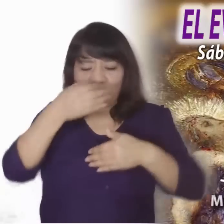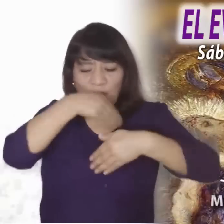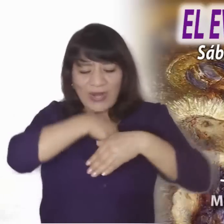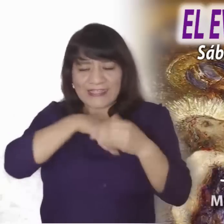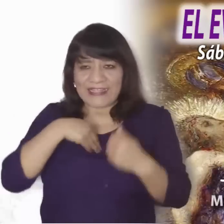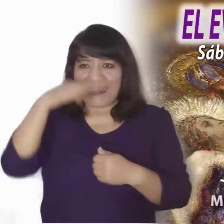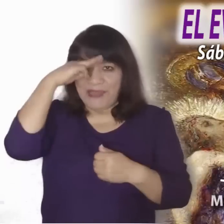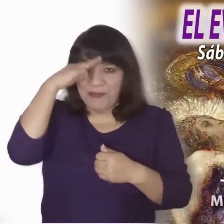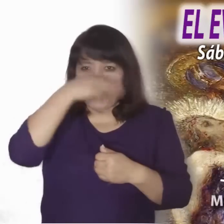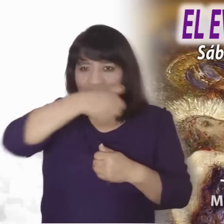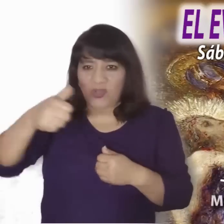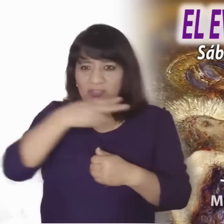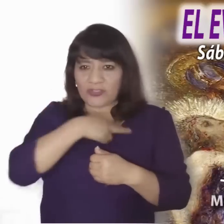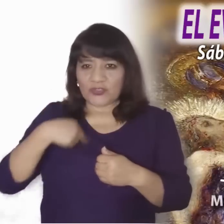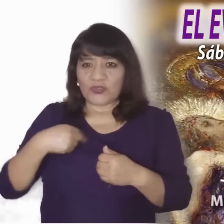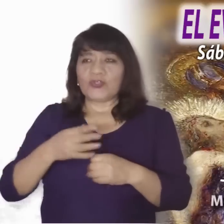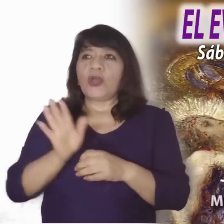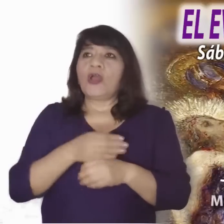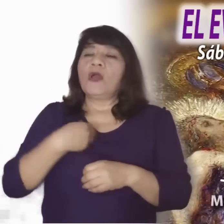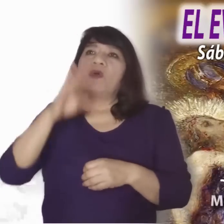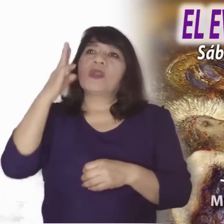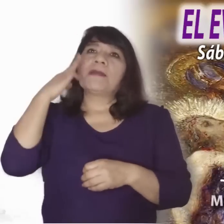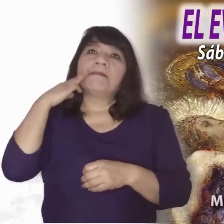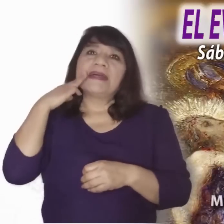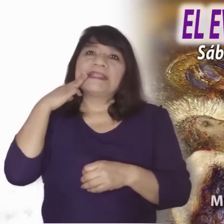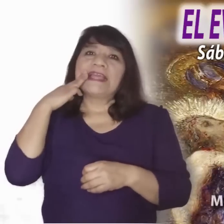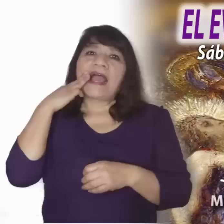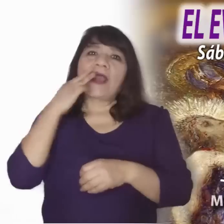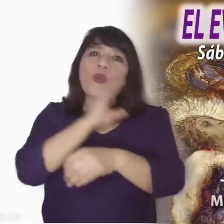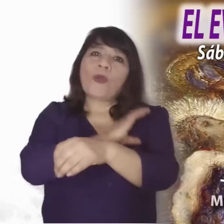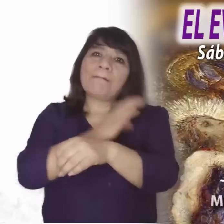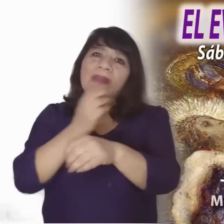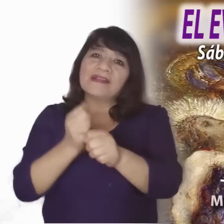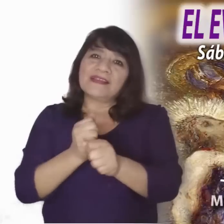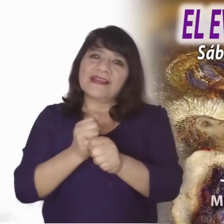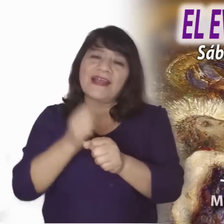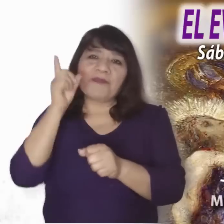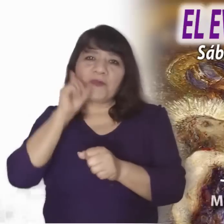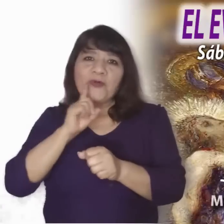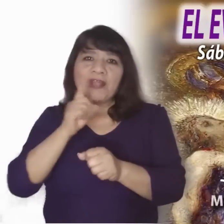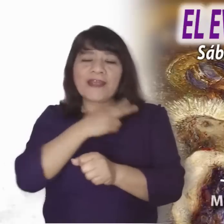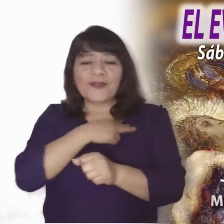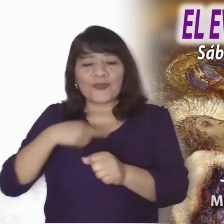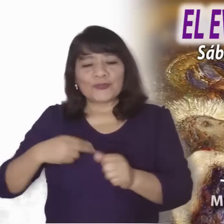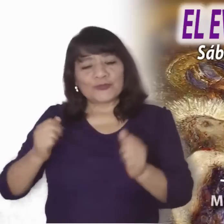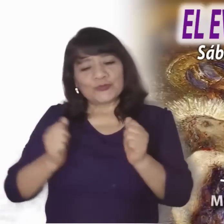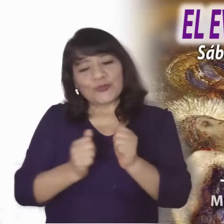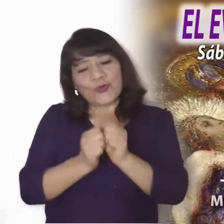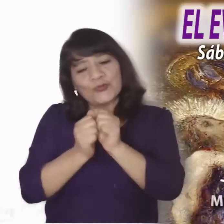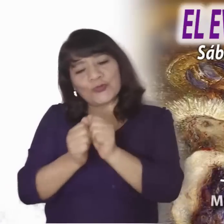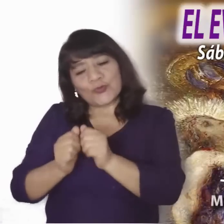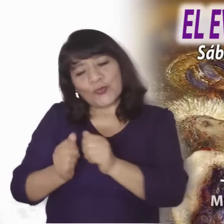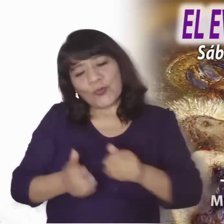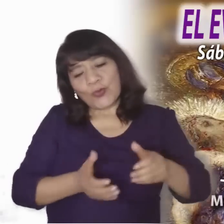nosotros. María es la compañera ideal para hacer el recorrido. Con